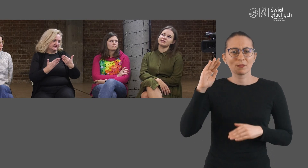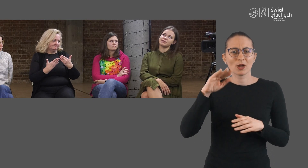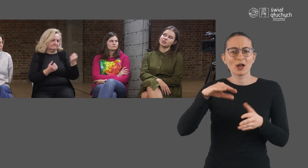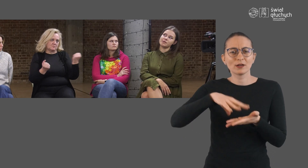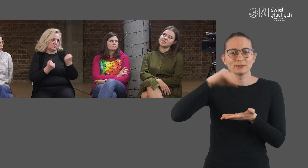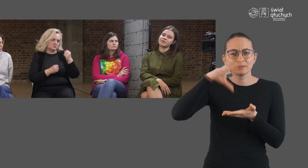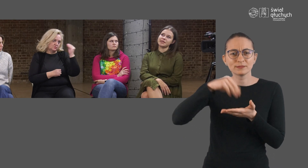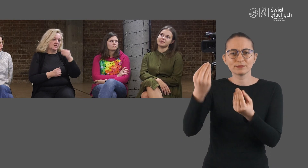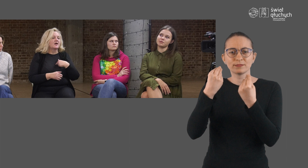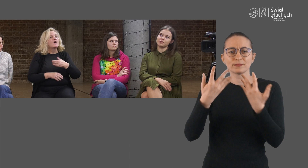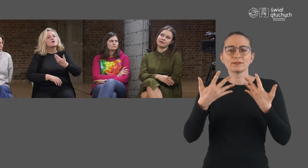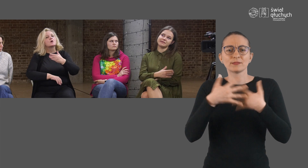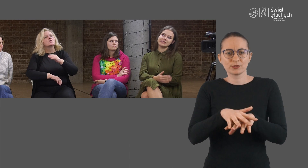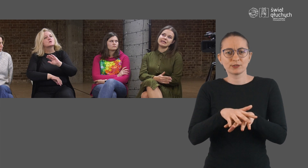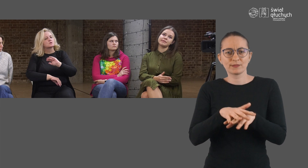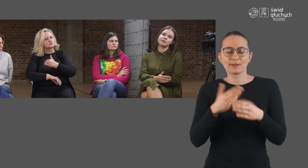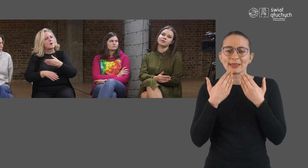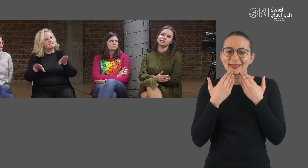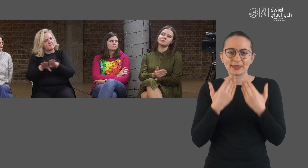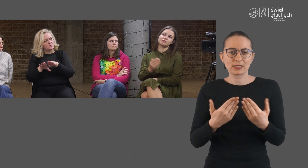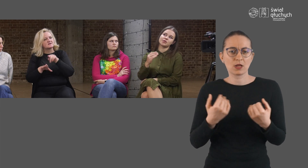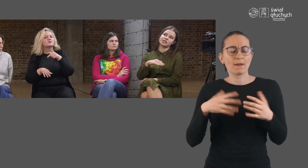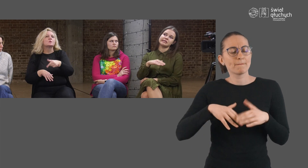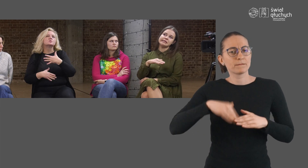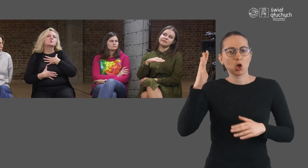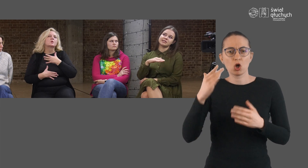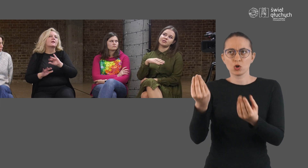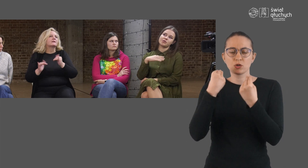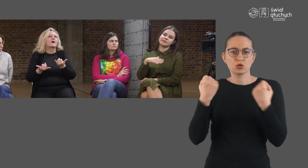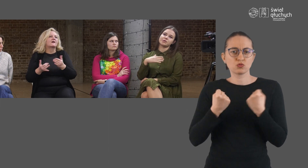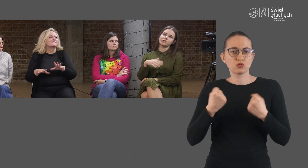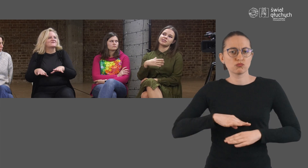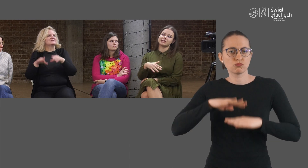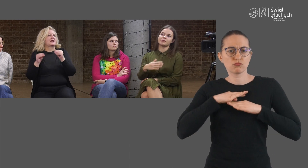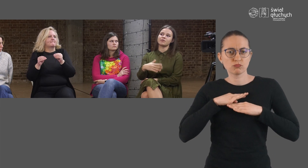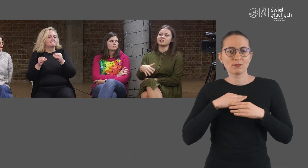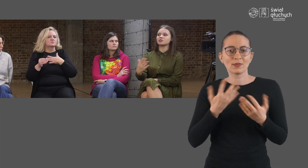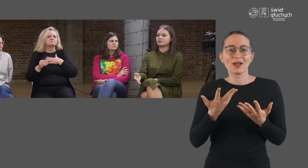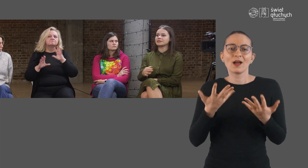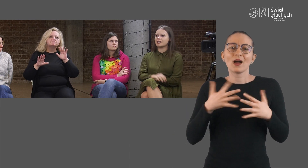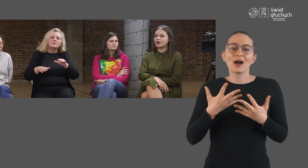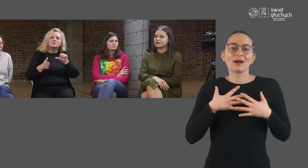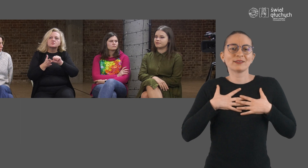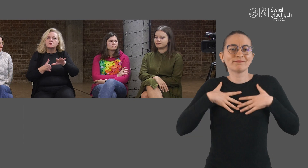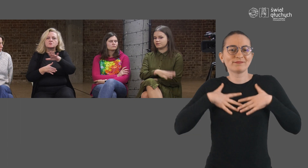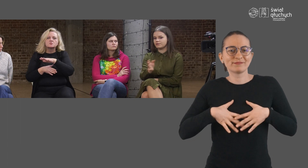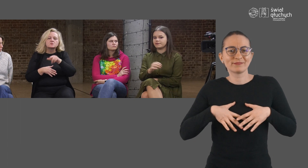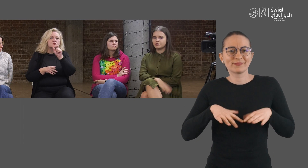Uważam, że szkoła podstawowa to był dla mnie wstęp, chociażby może przez to, że mogłam spokojnie się zaadaptować do